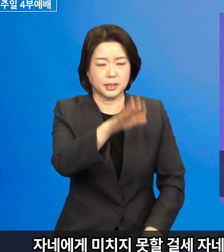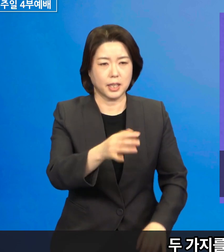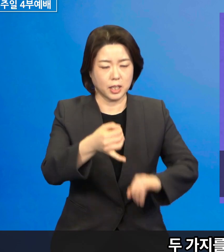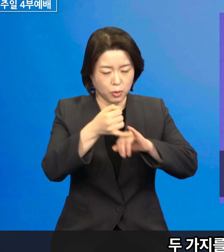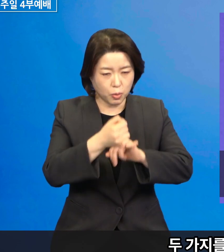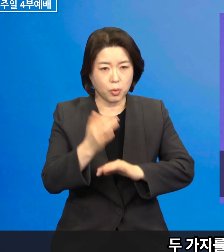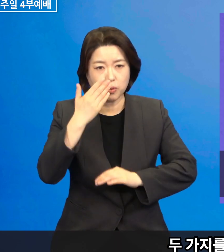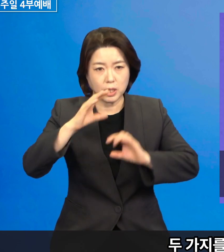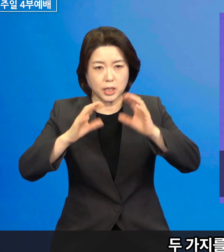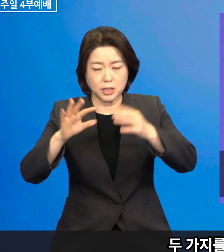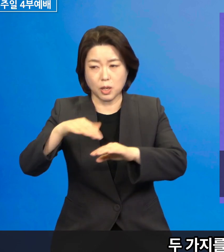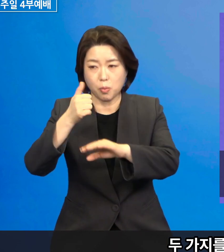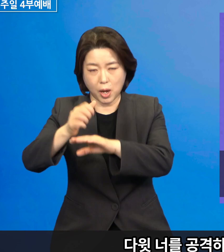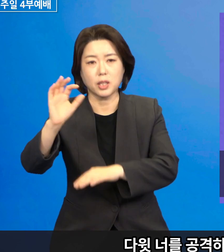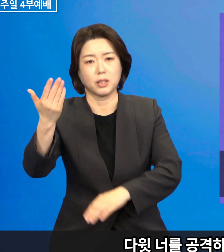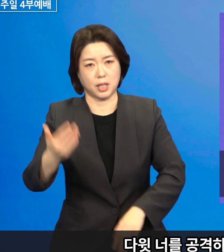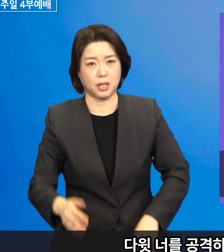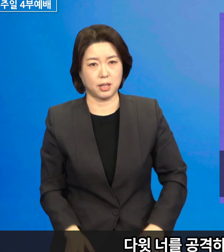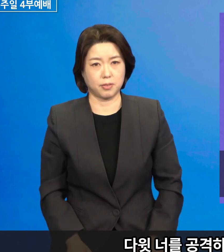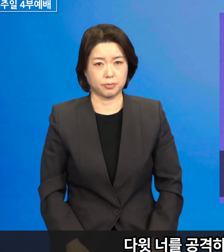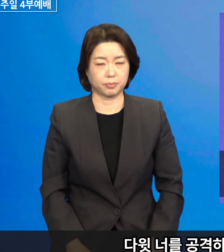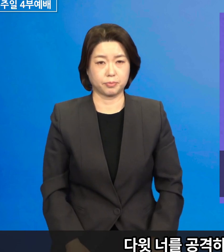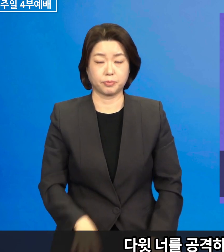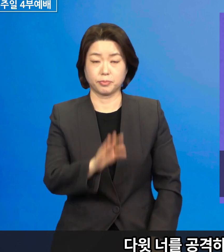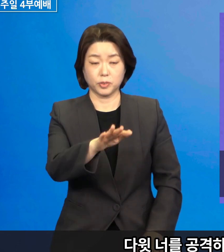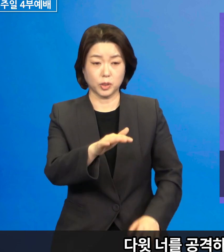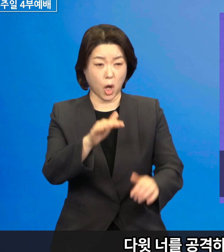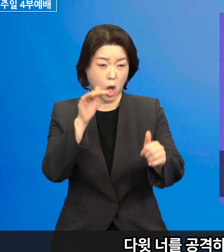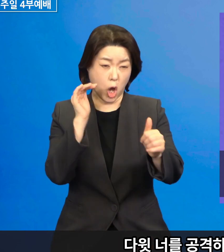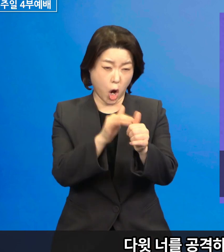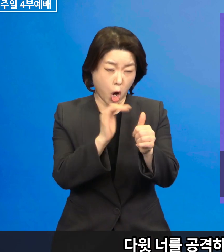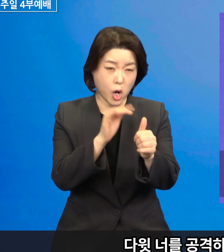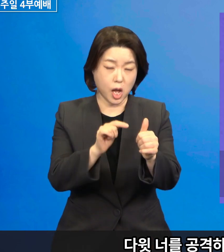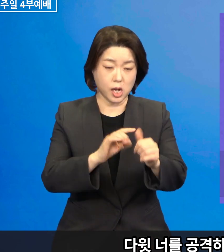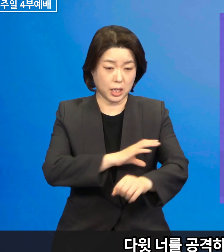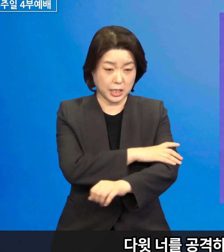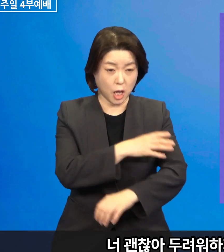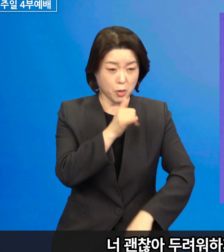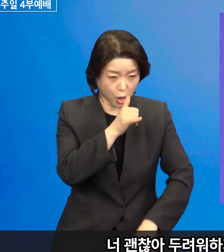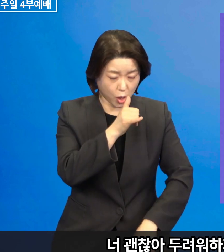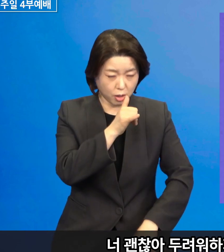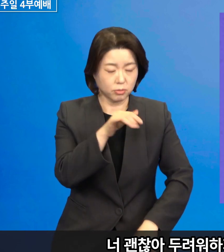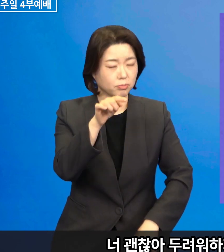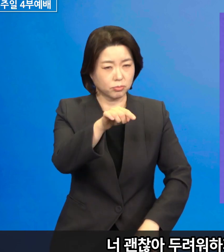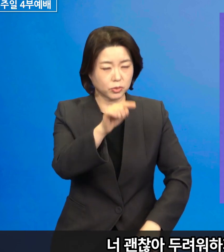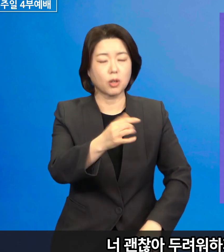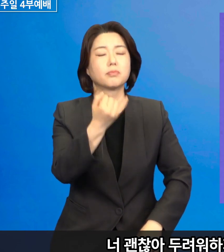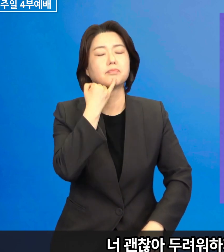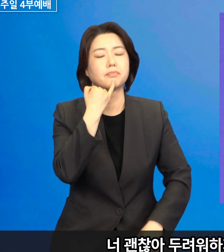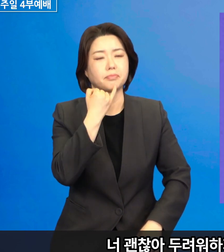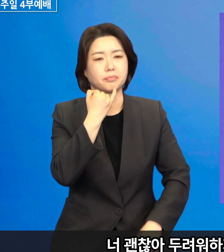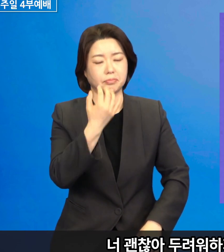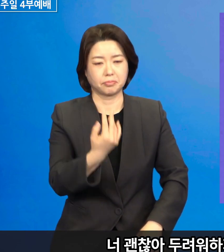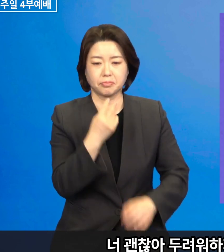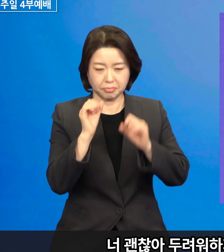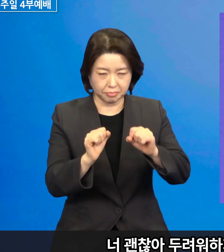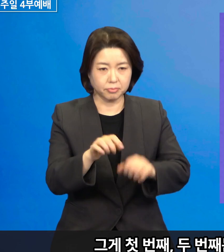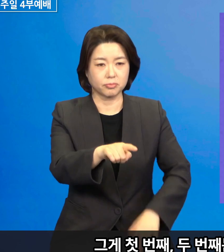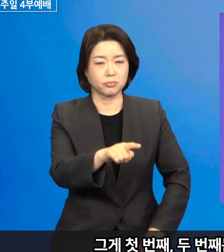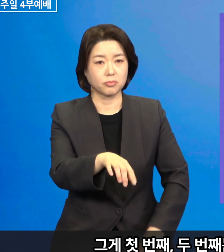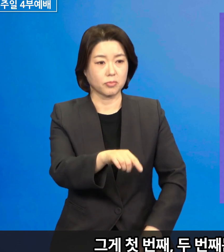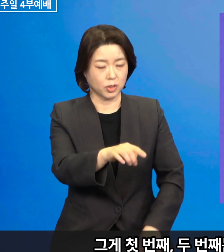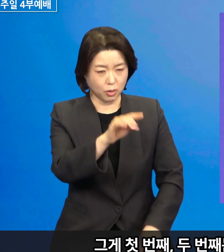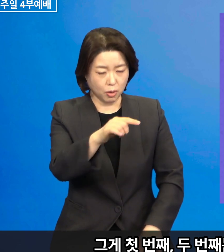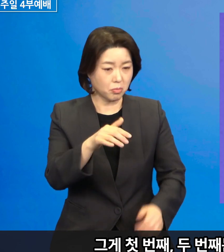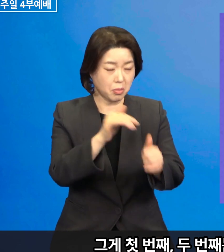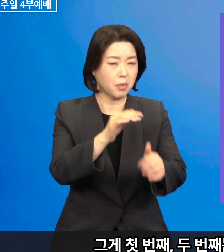걸세. 두 가지를 얘기합니다. 다윗, 너를 공격하는 세력들이 있는데 너 괜찮아, 두려워하지 마, 건들지 못할 거야. 그게